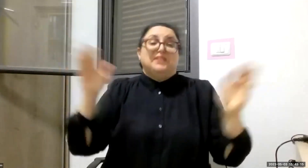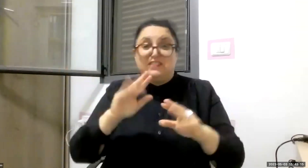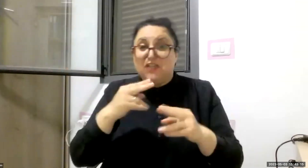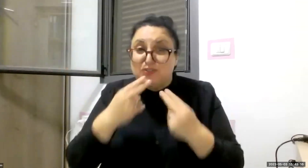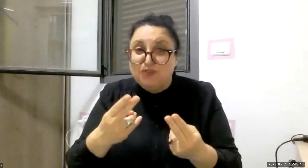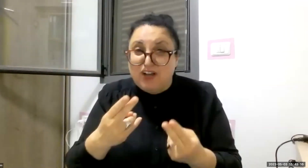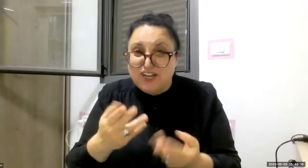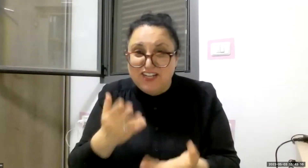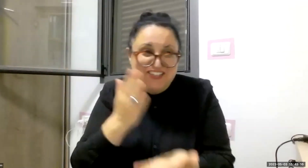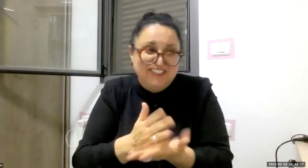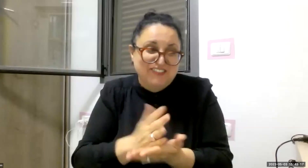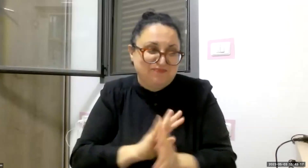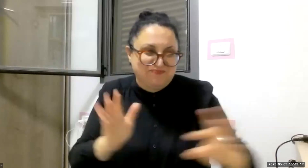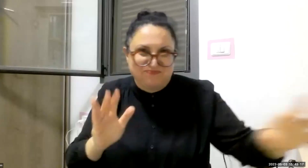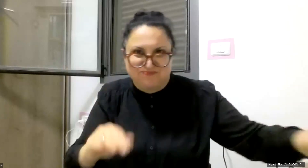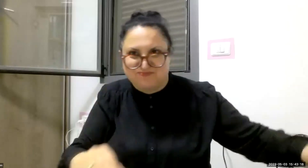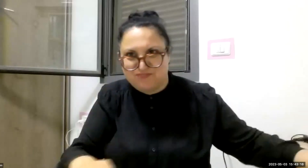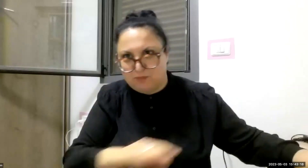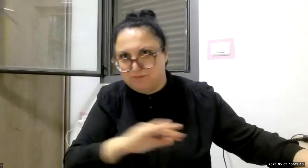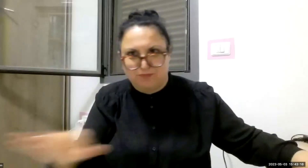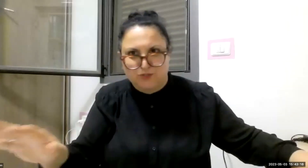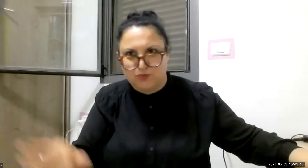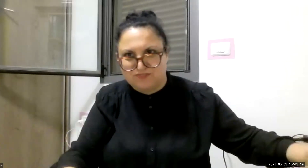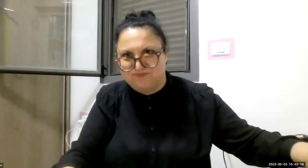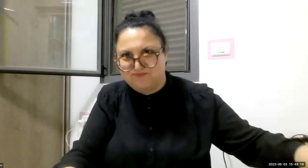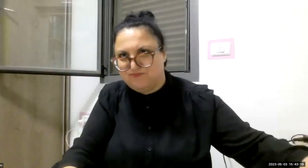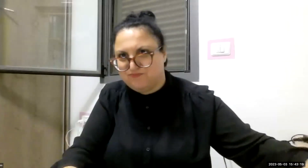זו התשובה שלי פשוטה